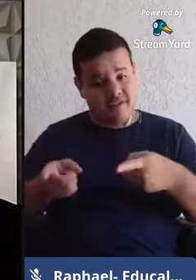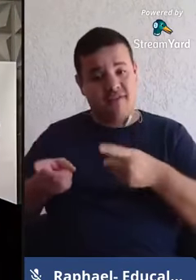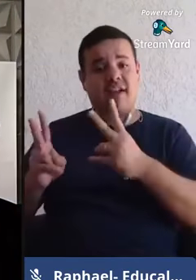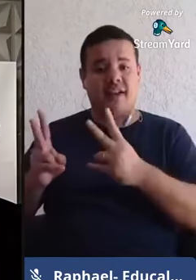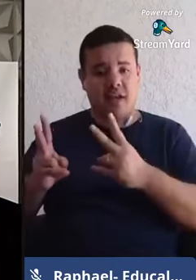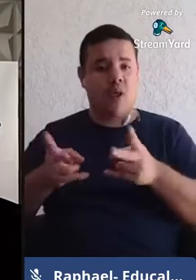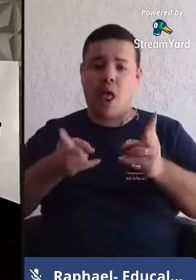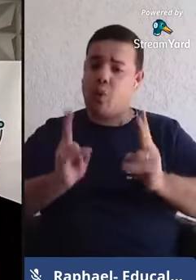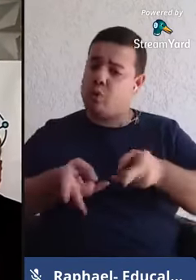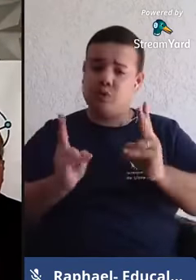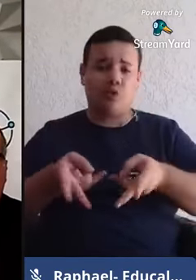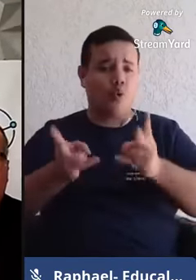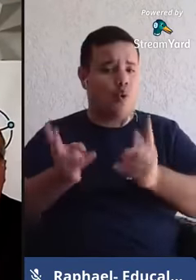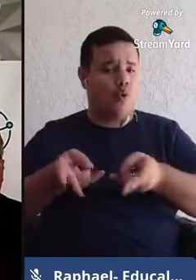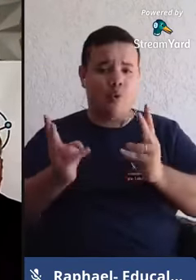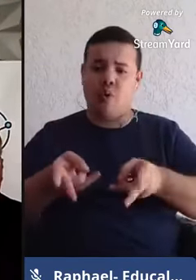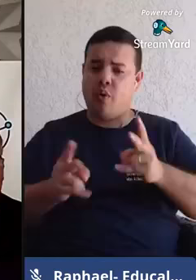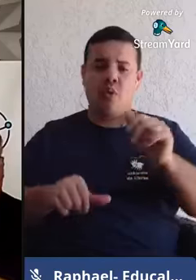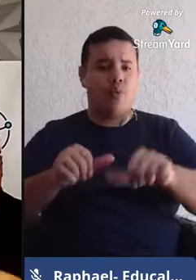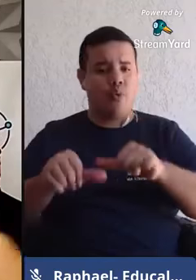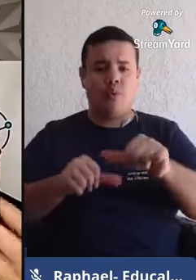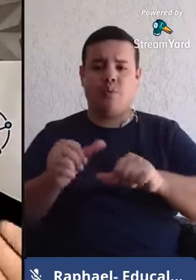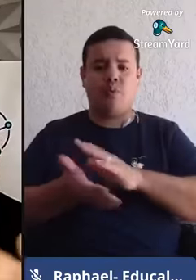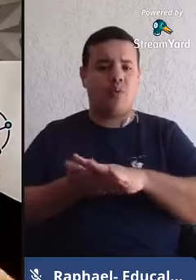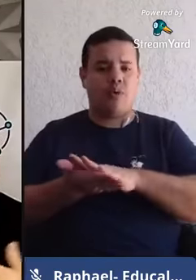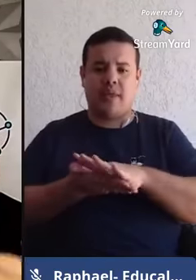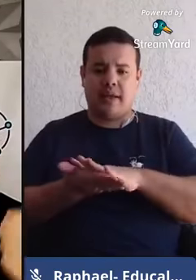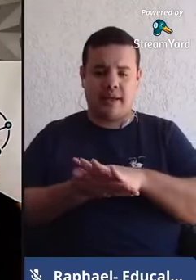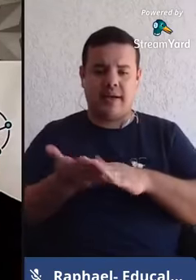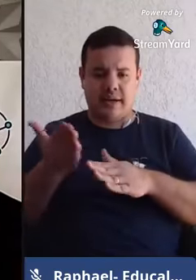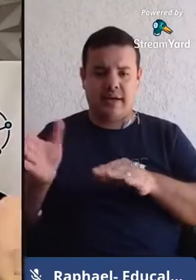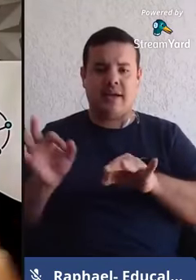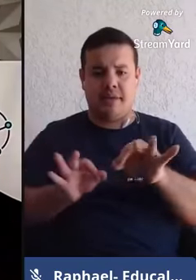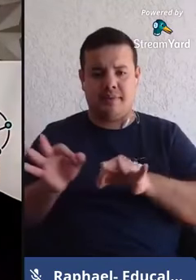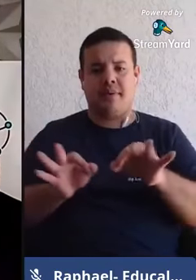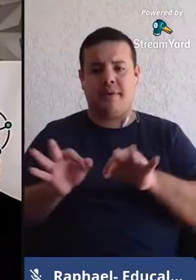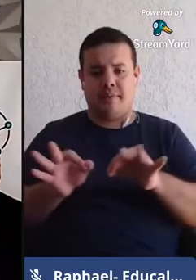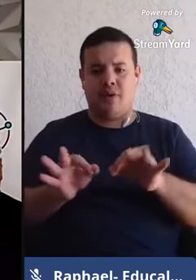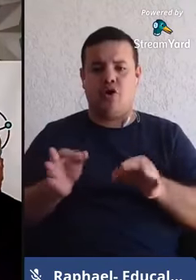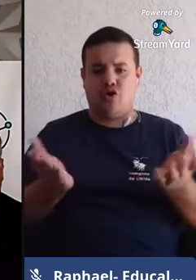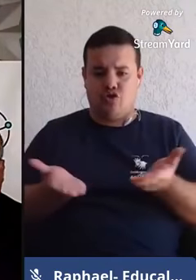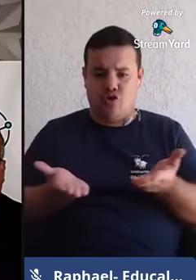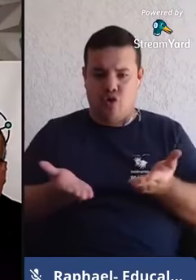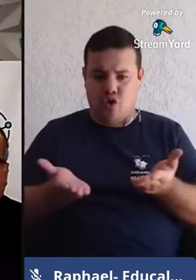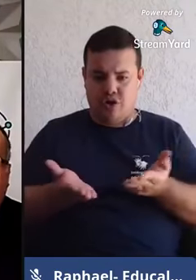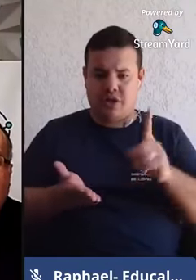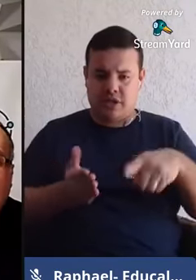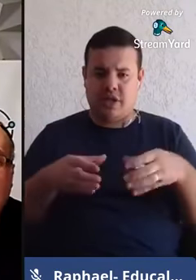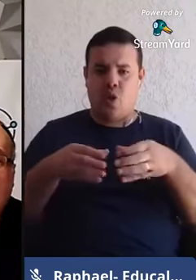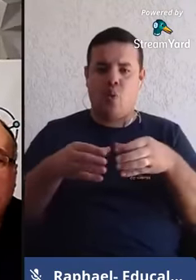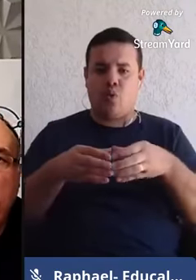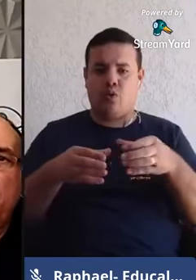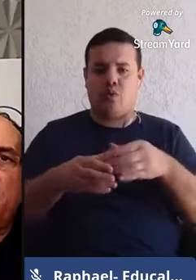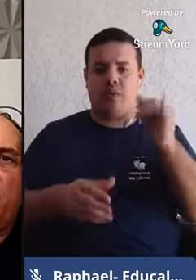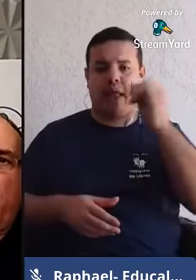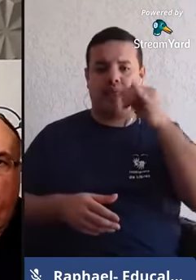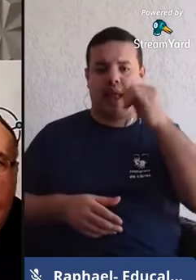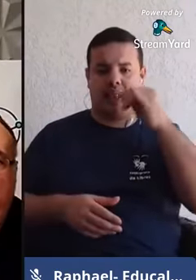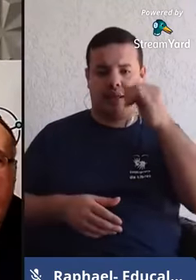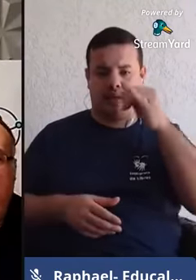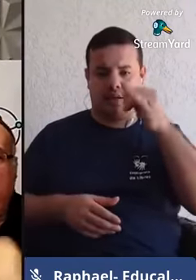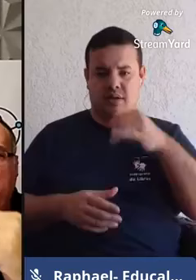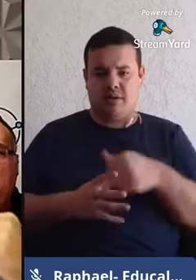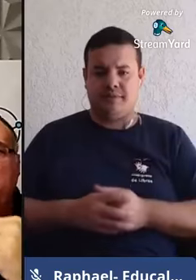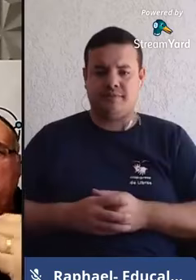mesmo jeito nas mãos dos organizadores de hoje, que é esse grupo italiano. E essa mesmice, eu